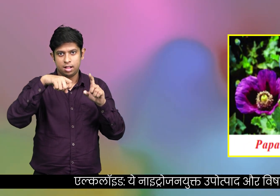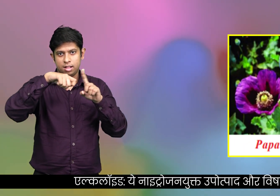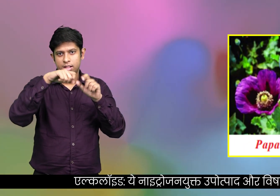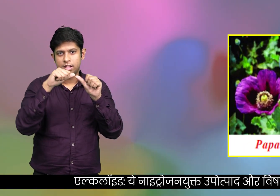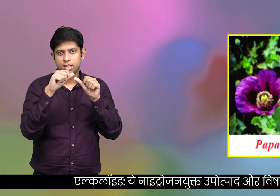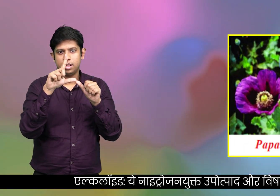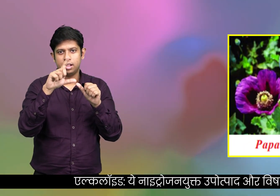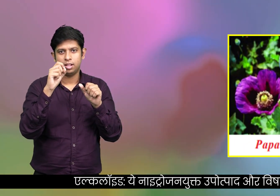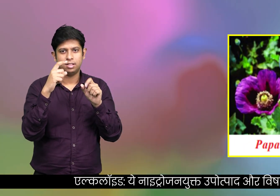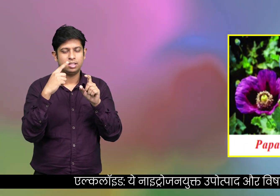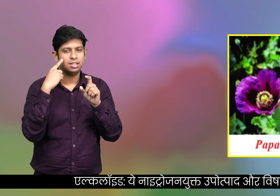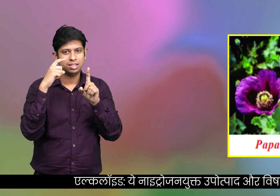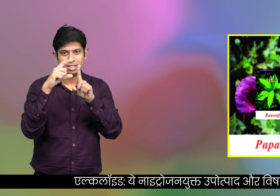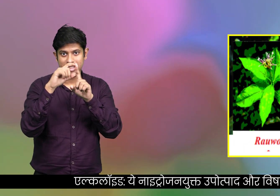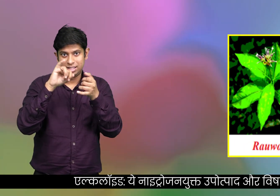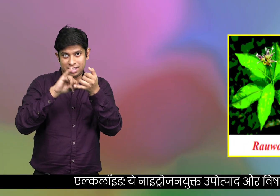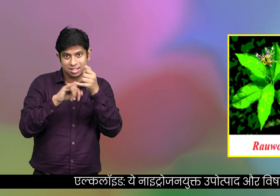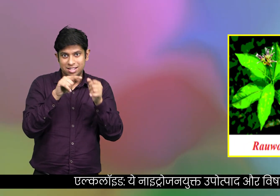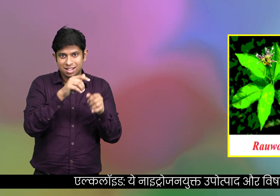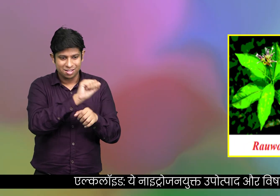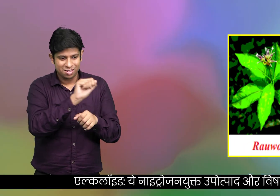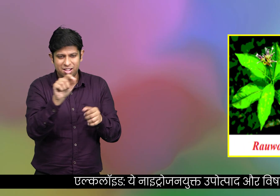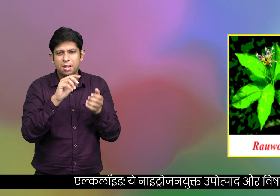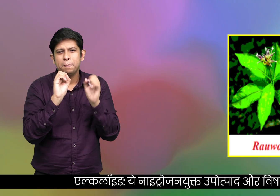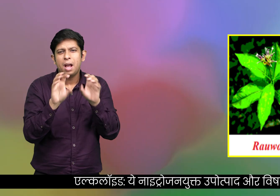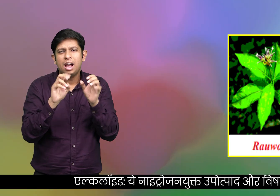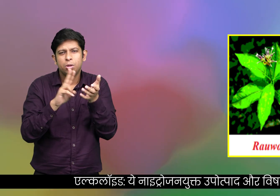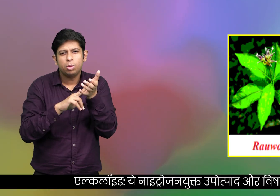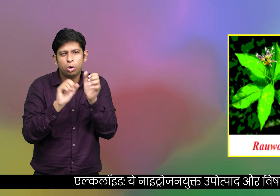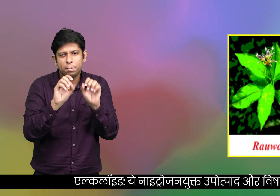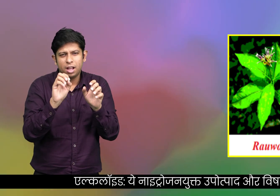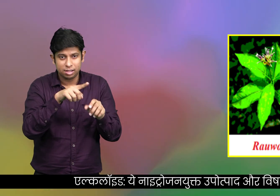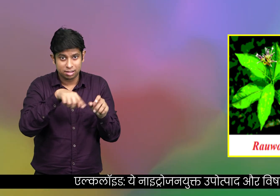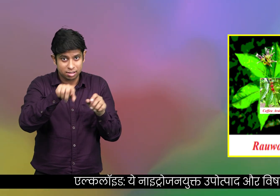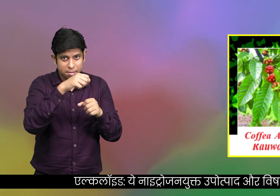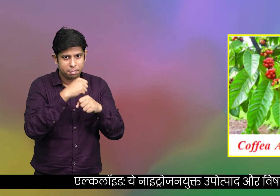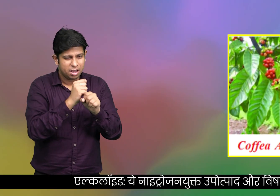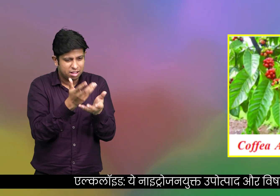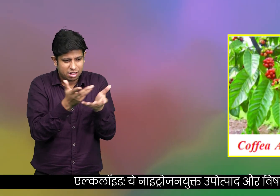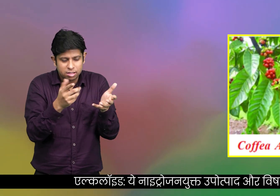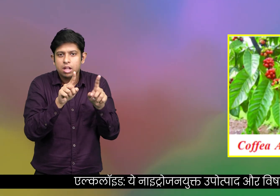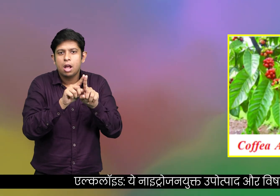एल्कलॉइड्स ये नाइट्रोजन युक्त उप उत्पाद और विषाक्ती होते हैं।